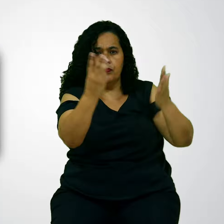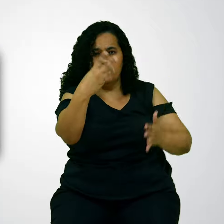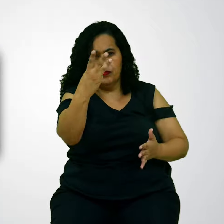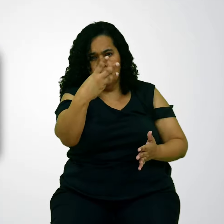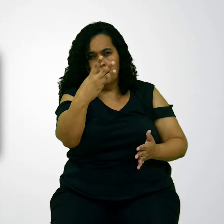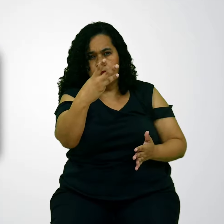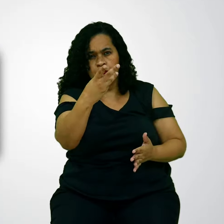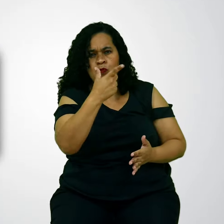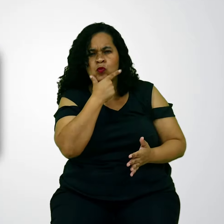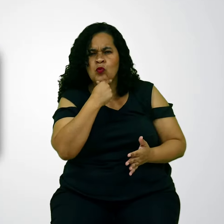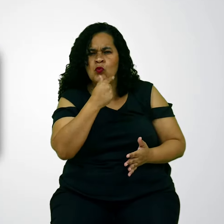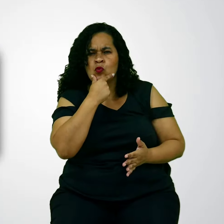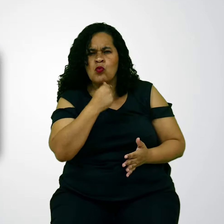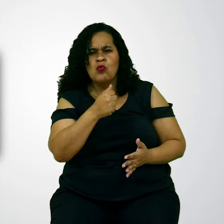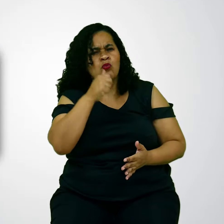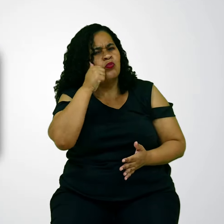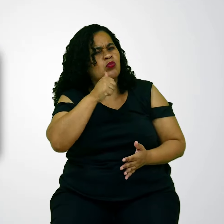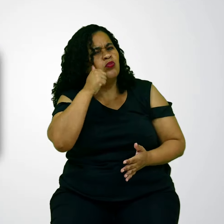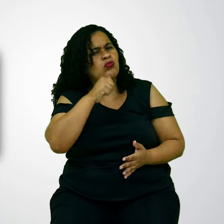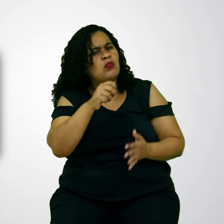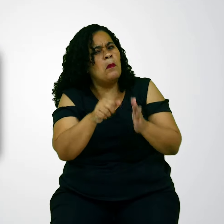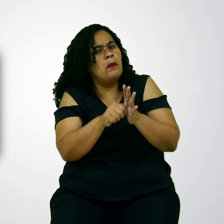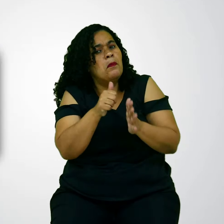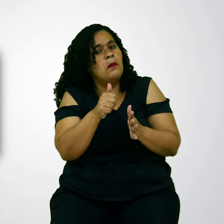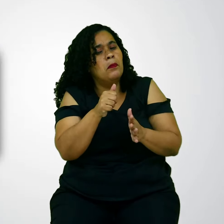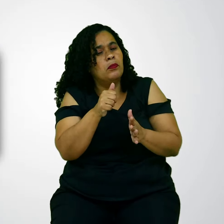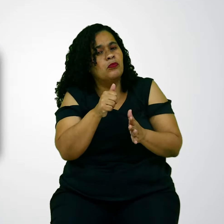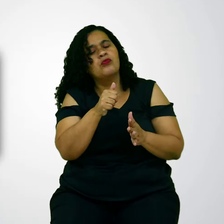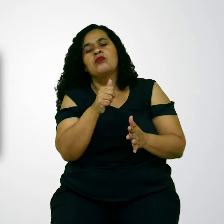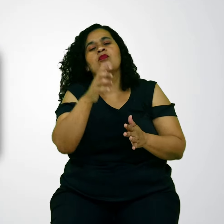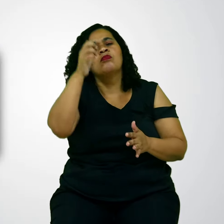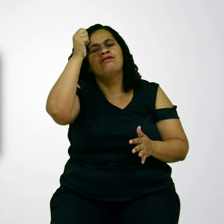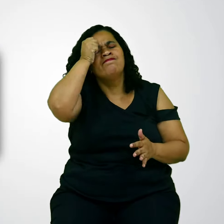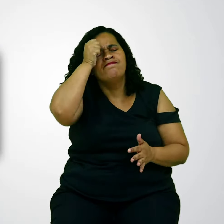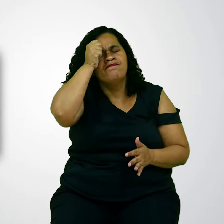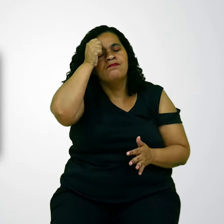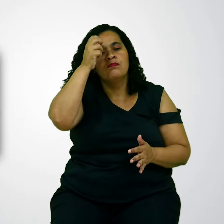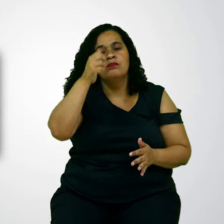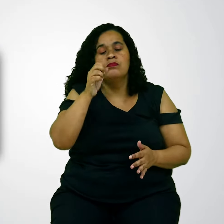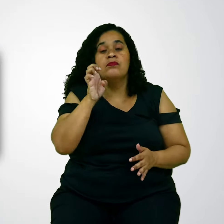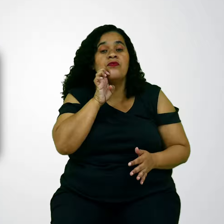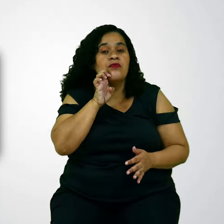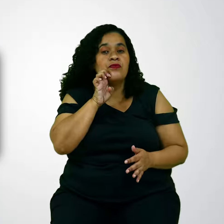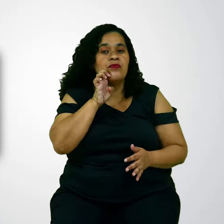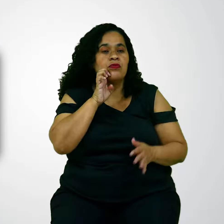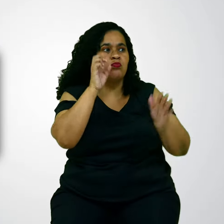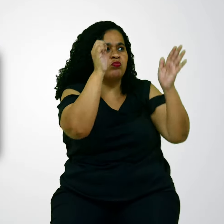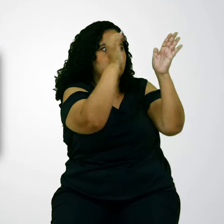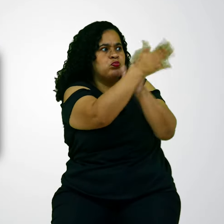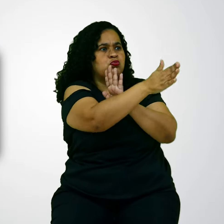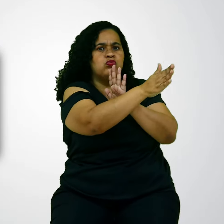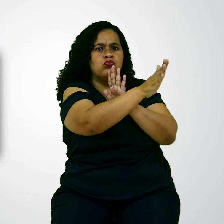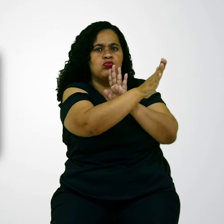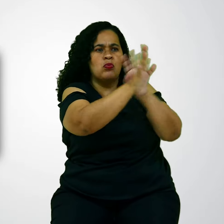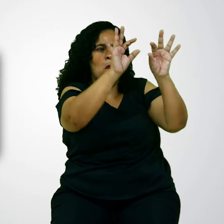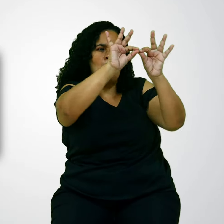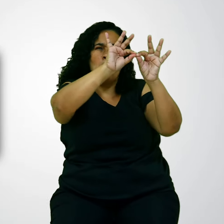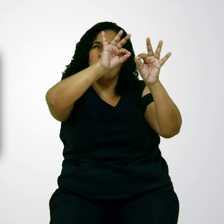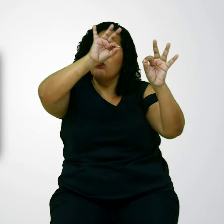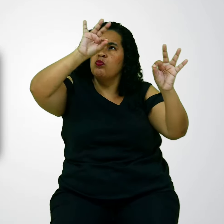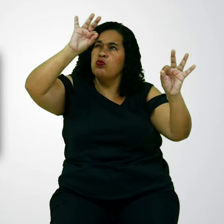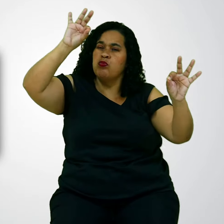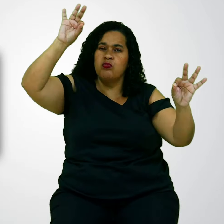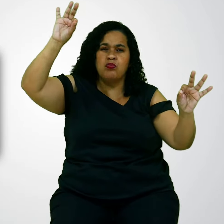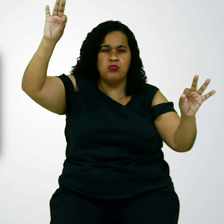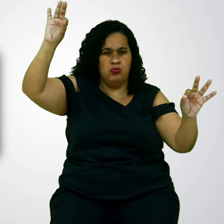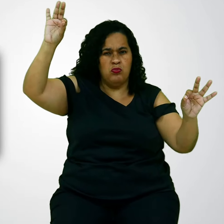primeira mulher, quando eles foram embora, a humanidade toda foi embora. Todos nós, imagine agora 8 bilhões de pessoas que fugiram